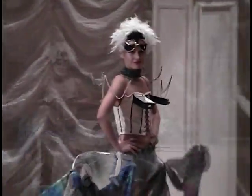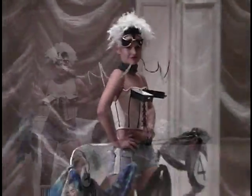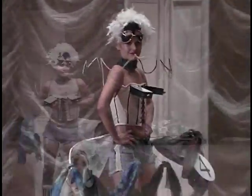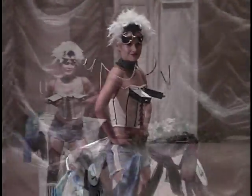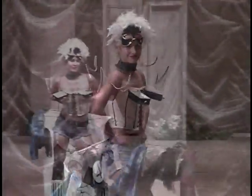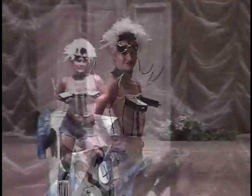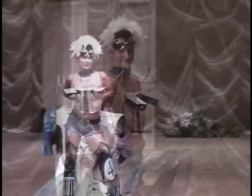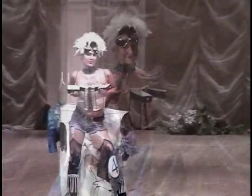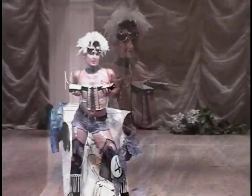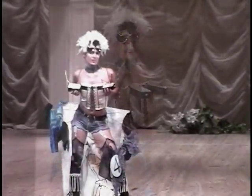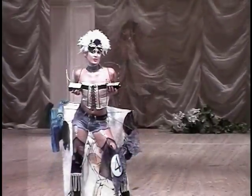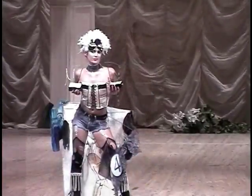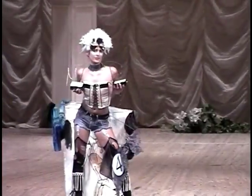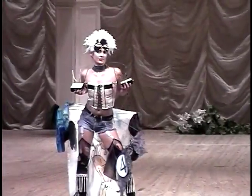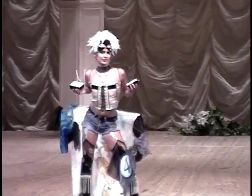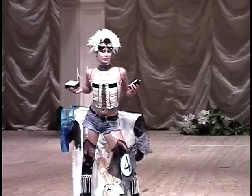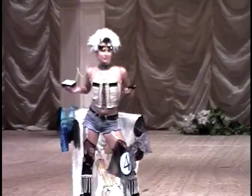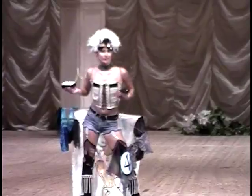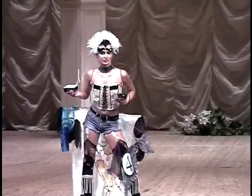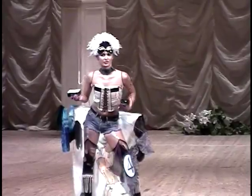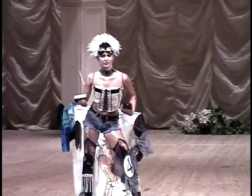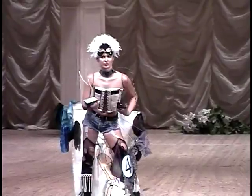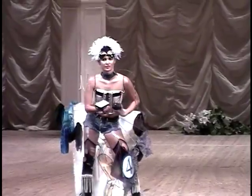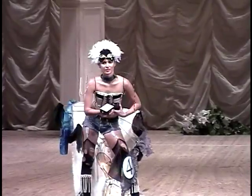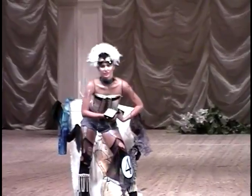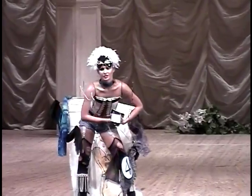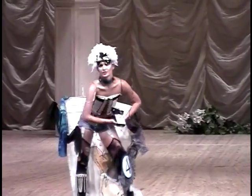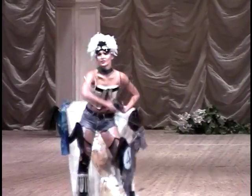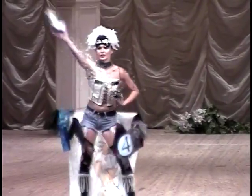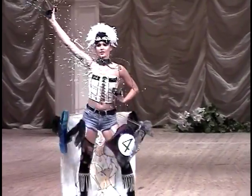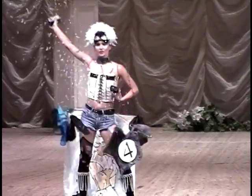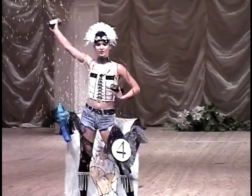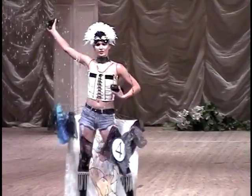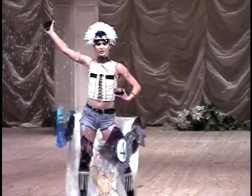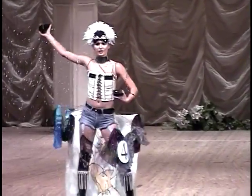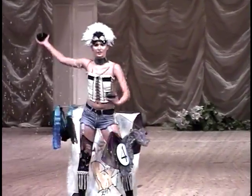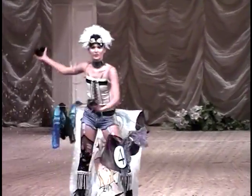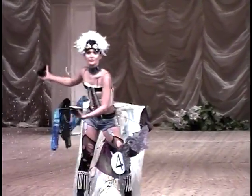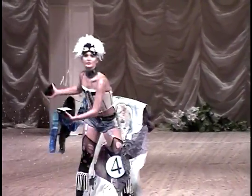твой. Месяц ясный светит хладно, грустен ветра дальний.